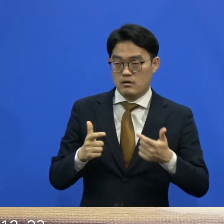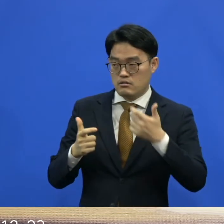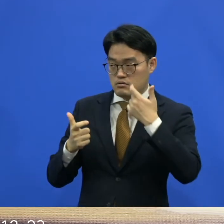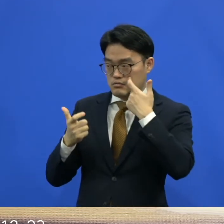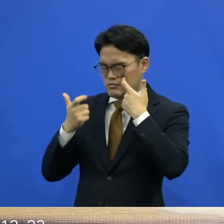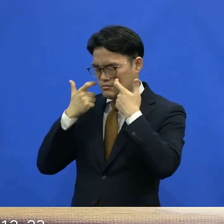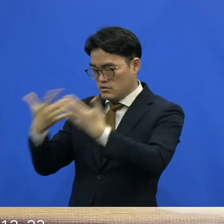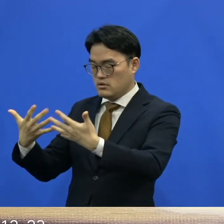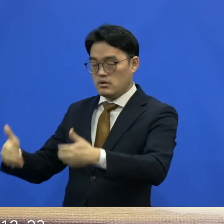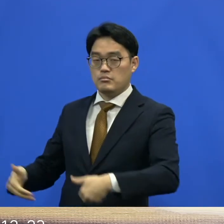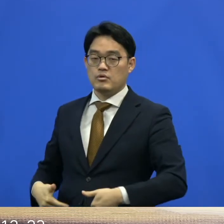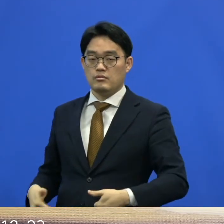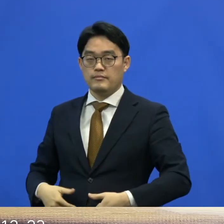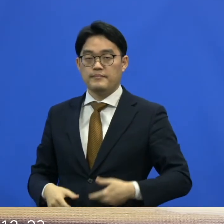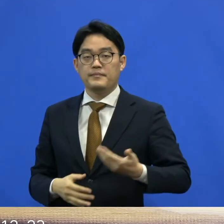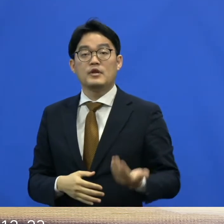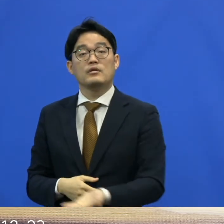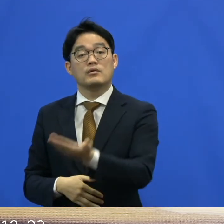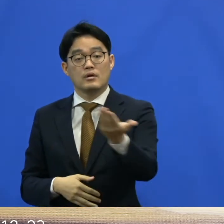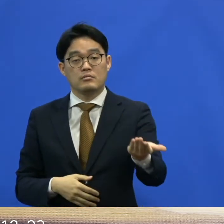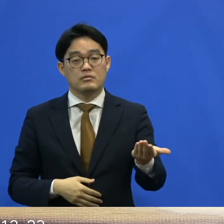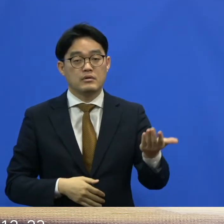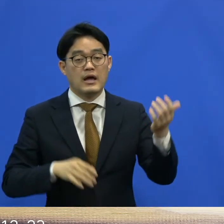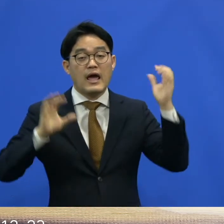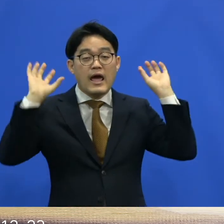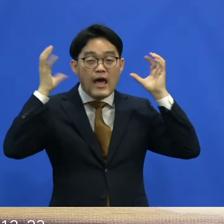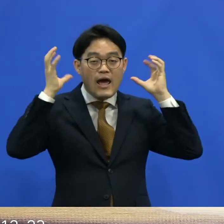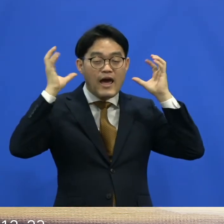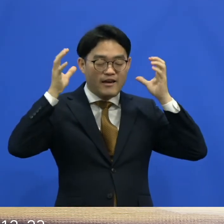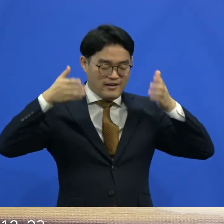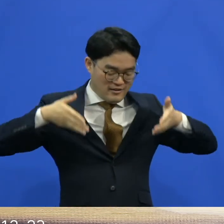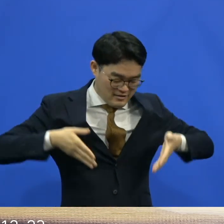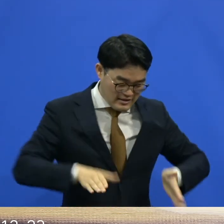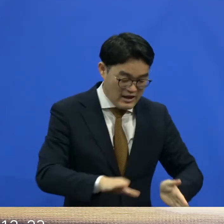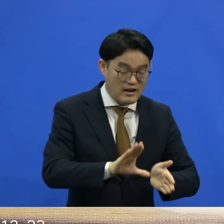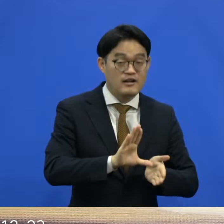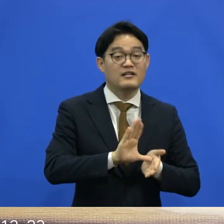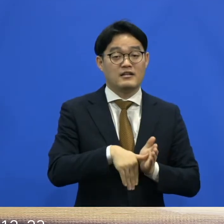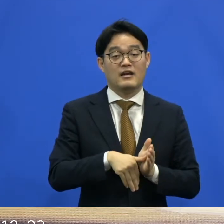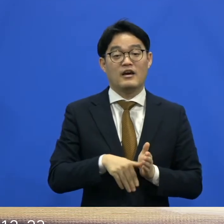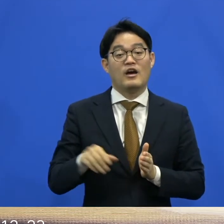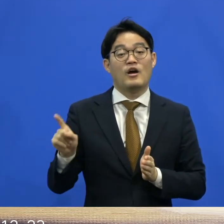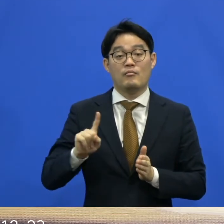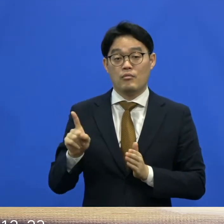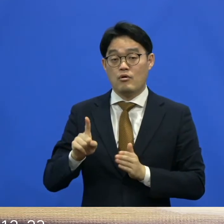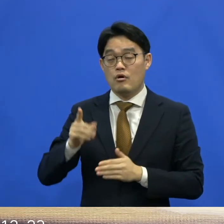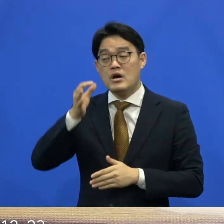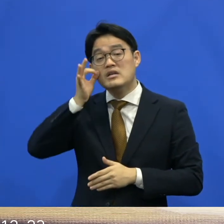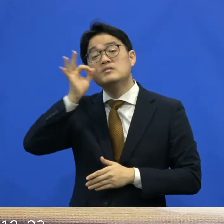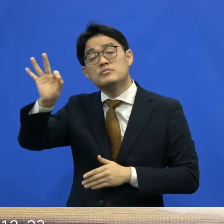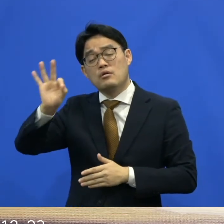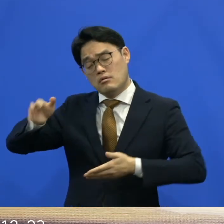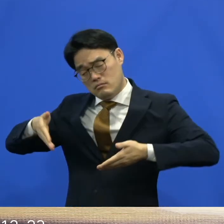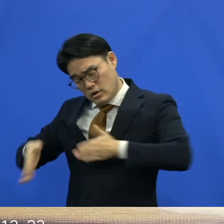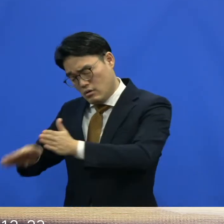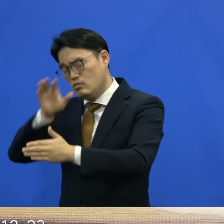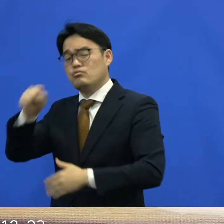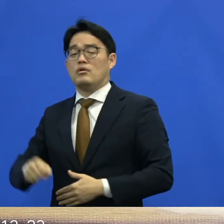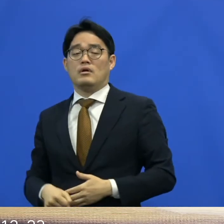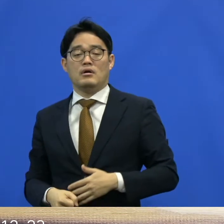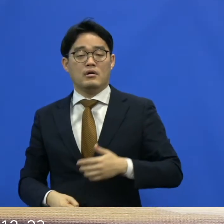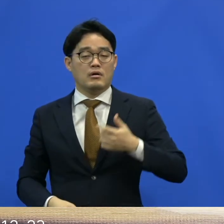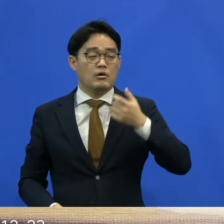아이들 출산할 때 정확하게 태어나는 게 좋아요. 너무 빠른 조사는 얼마나 위험해요.